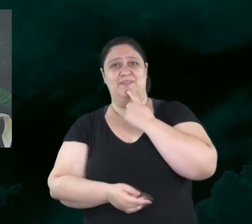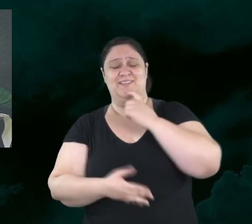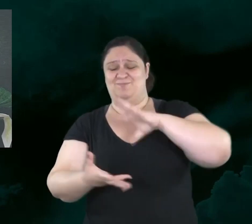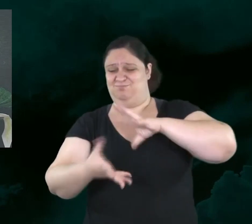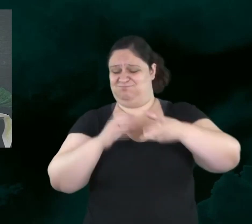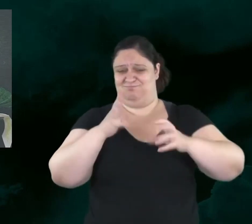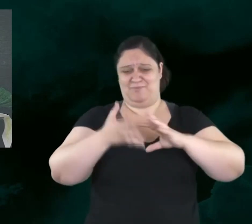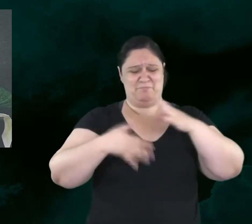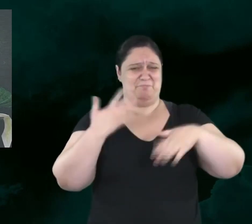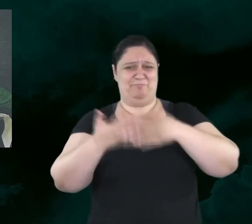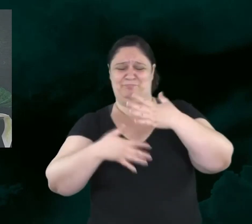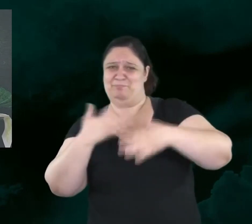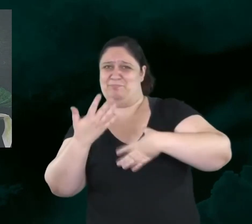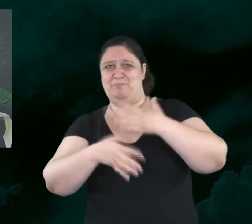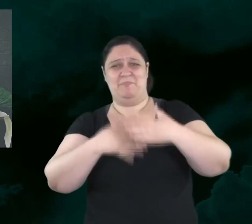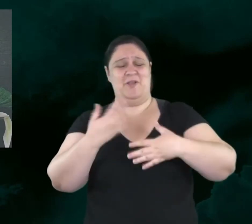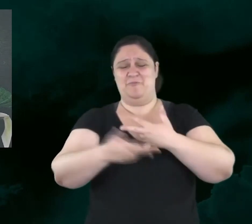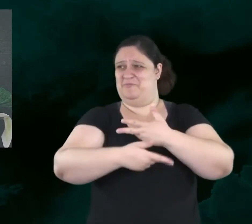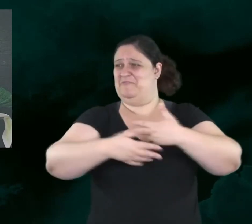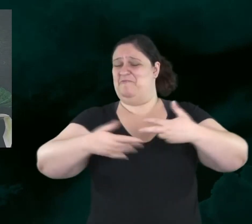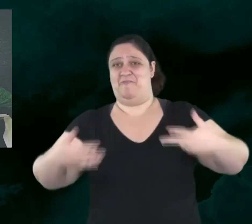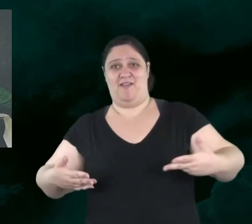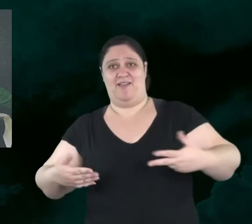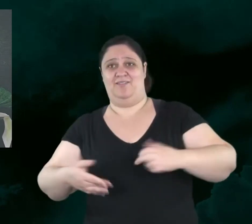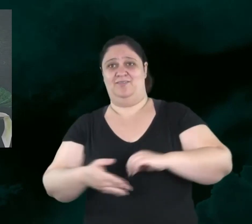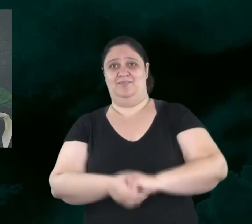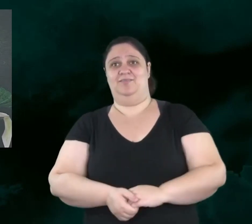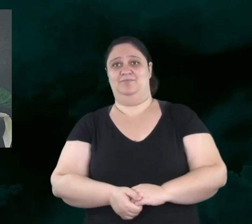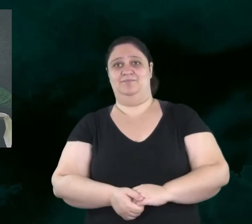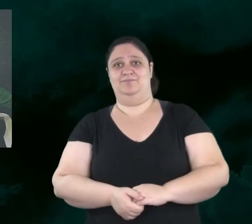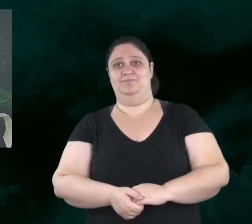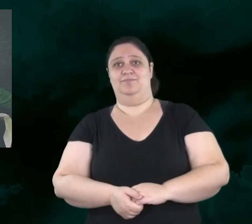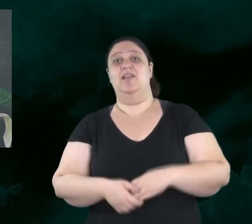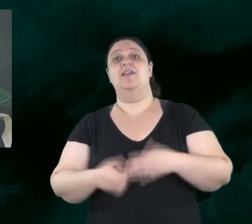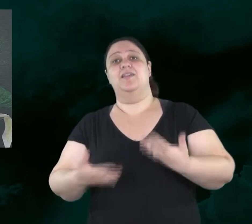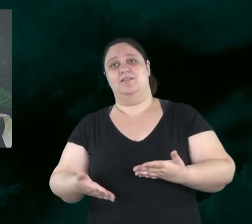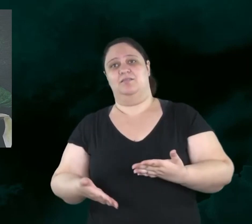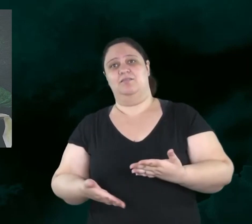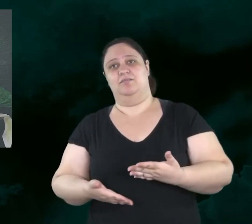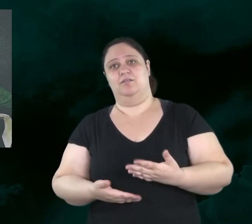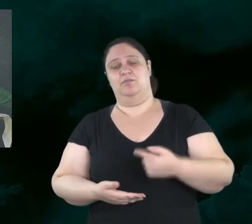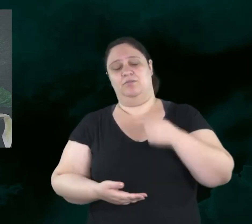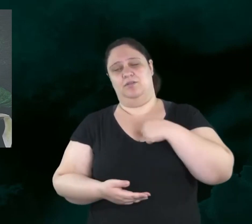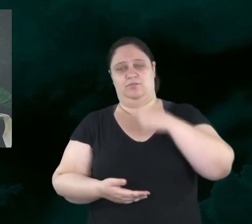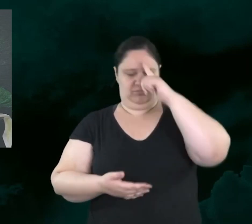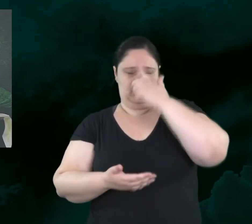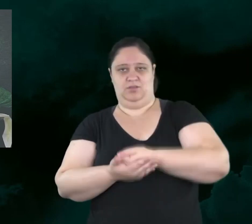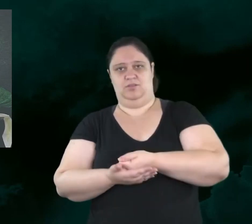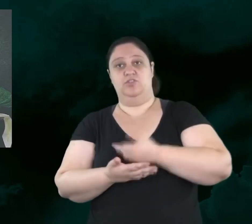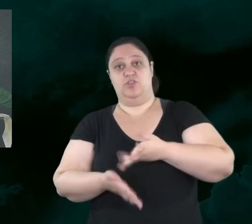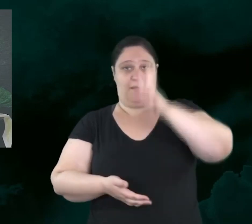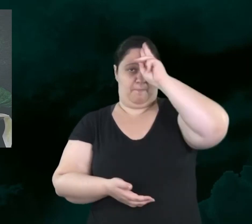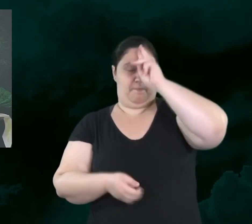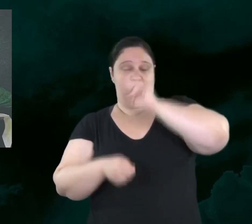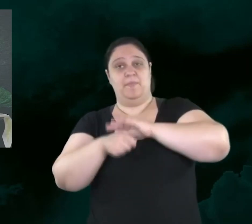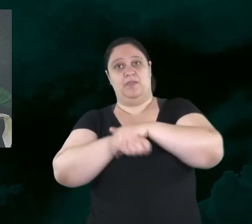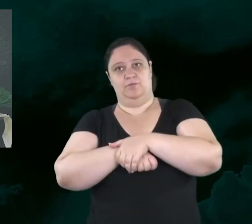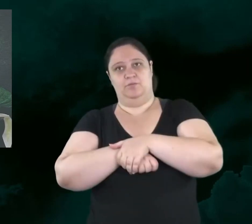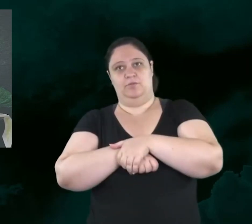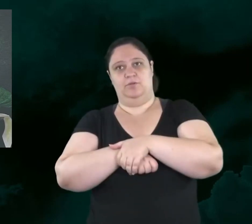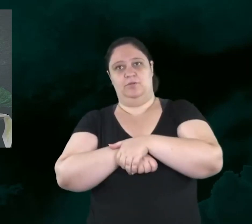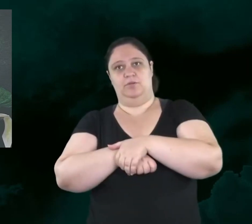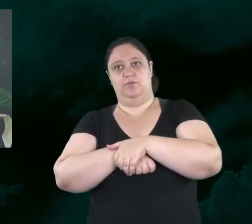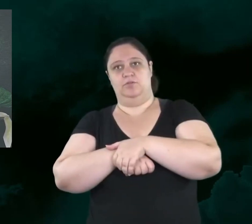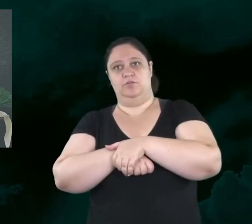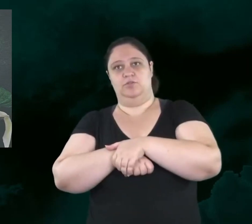resolver a questão com tantos passageiros, eu então decidi, já meia-noite, decidi pegar um táxi,